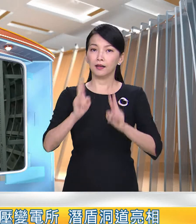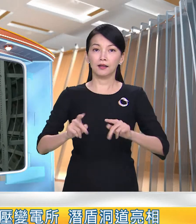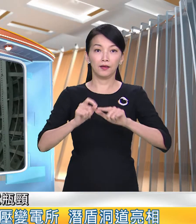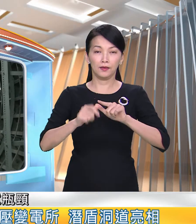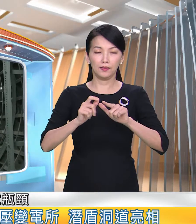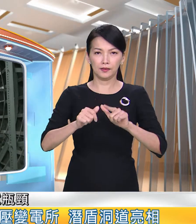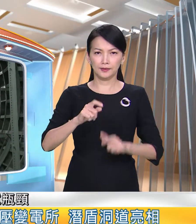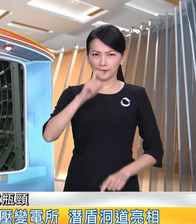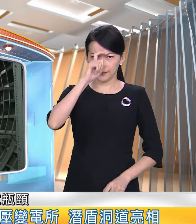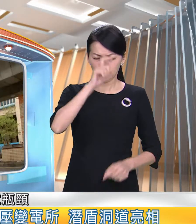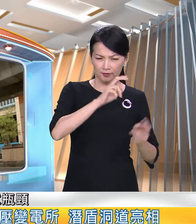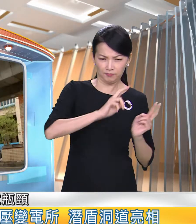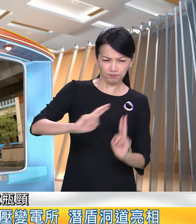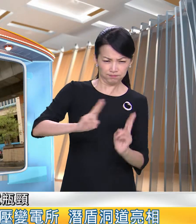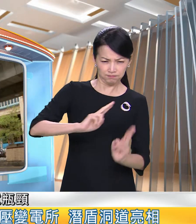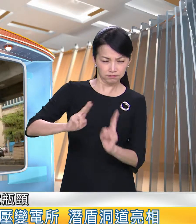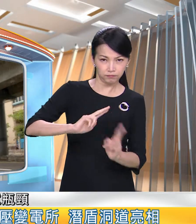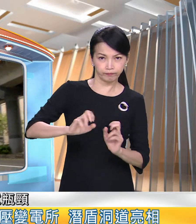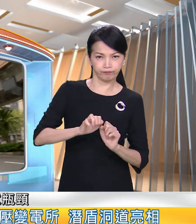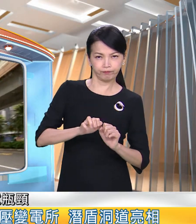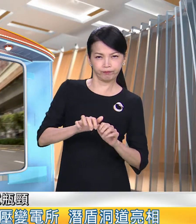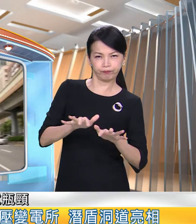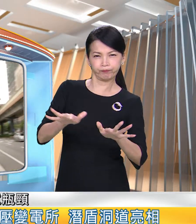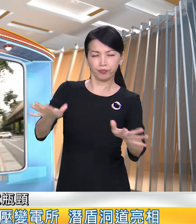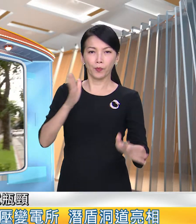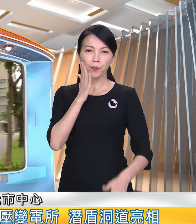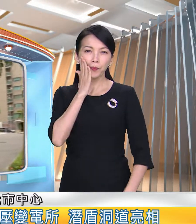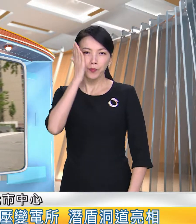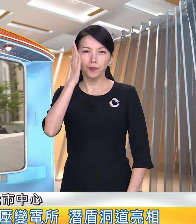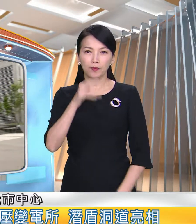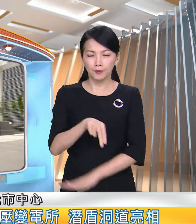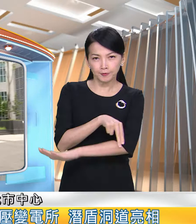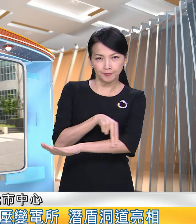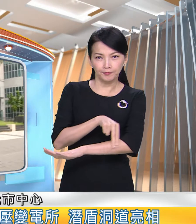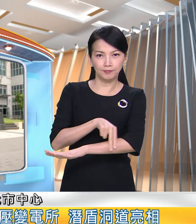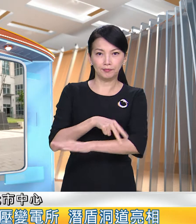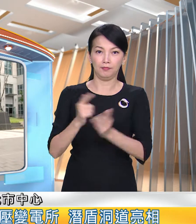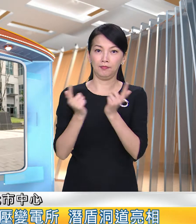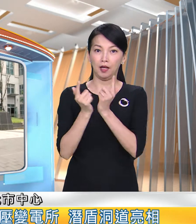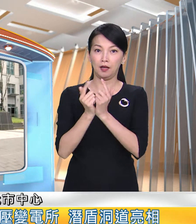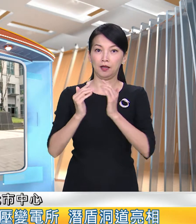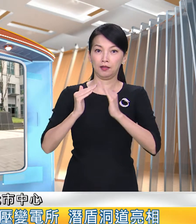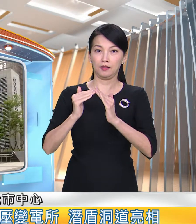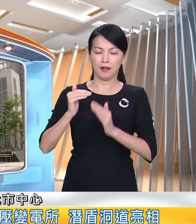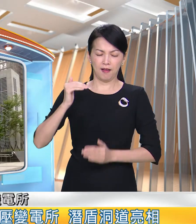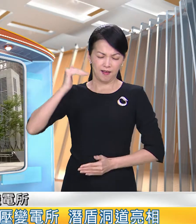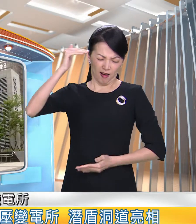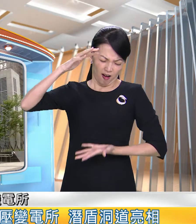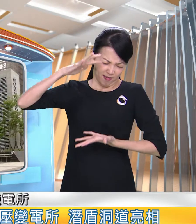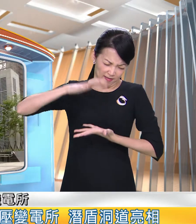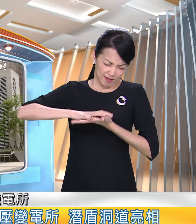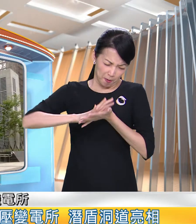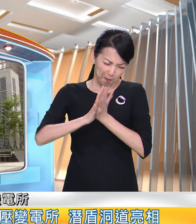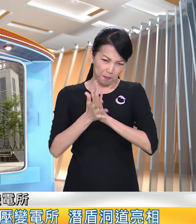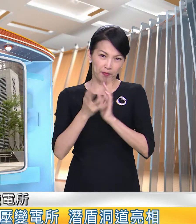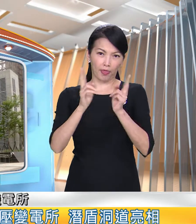为了解决区域供电瓶颈，台电规划在台北市中心盖两座超高压变电